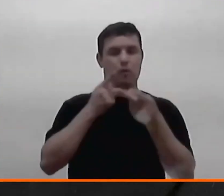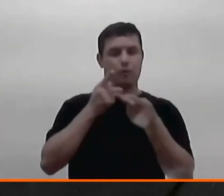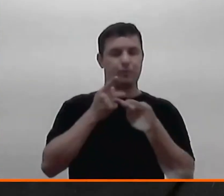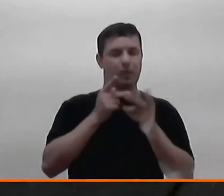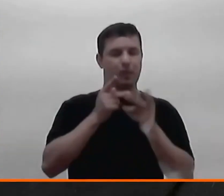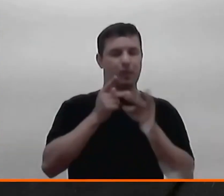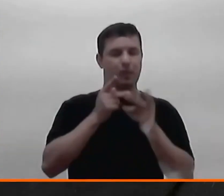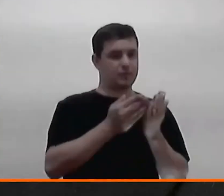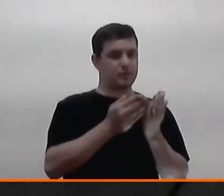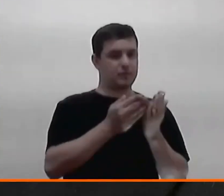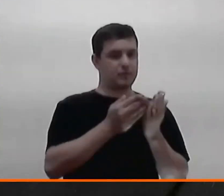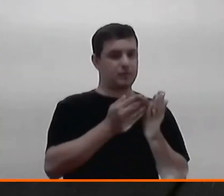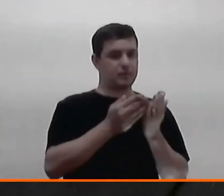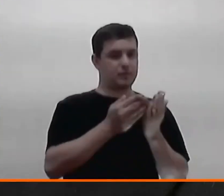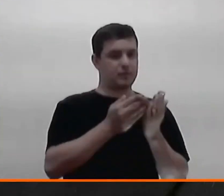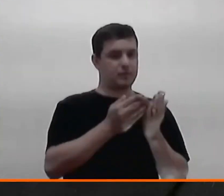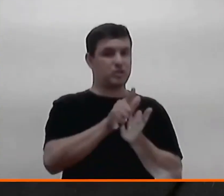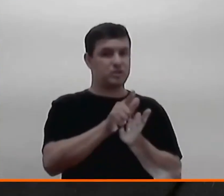Gênesis 1,